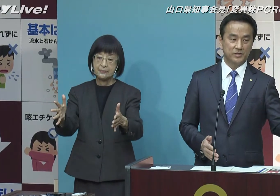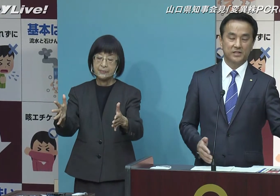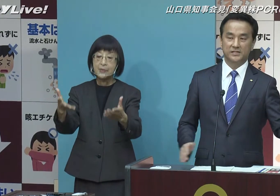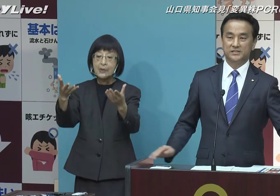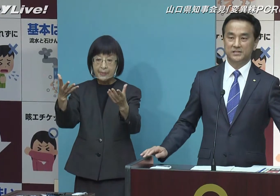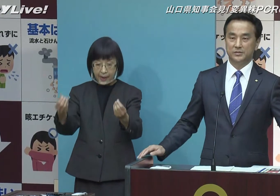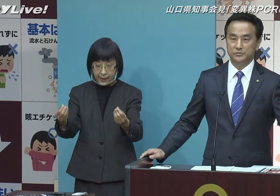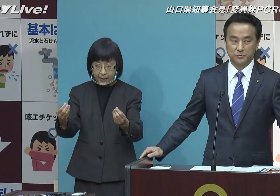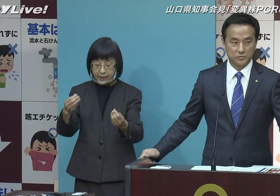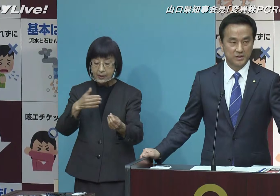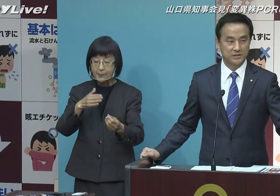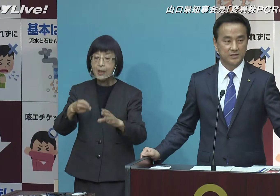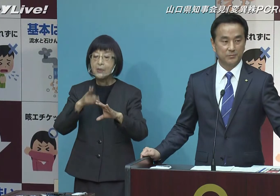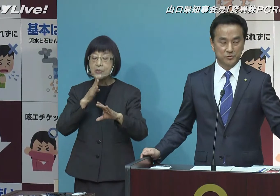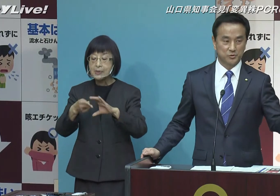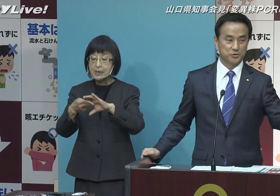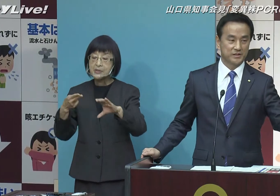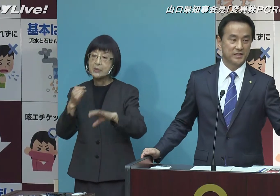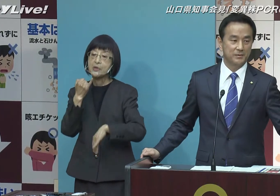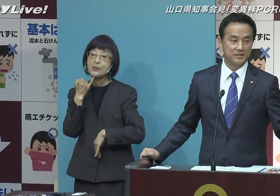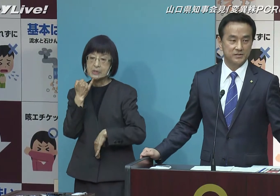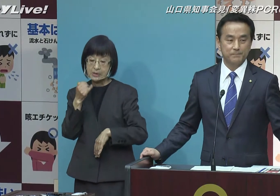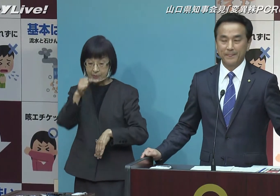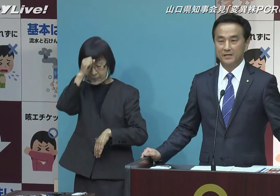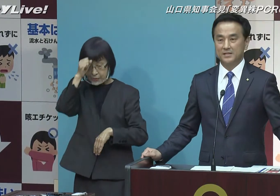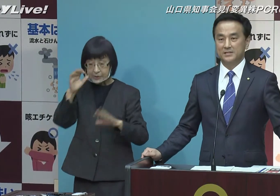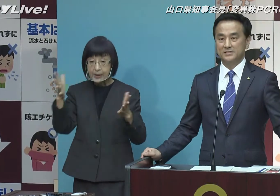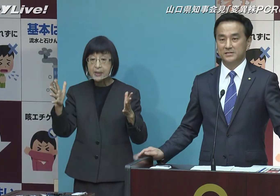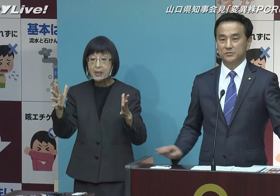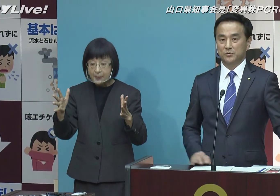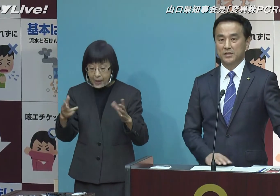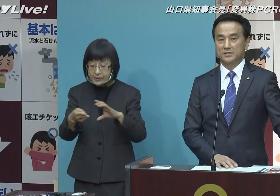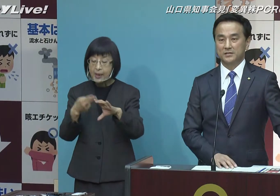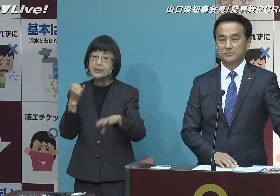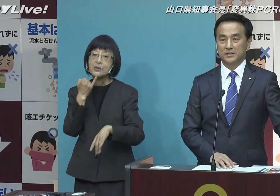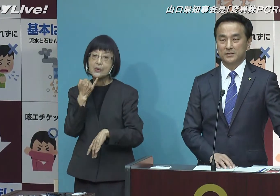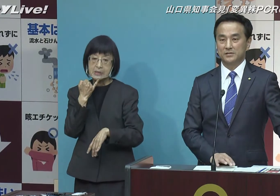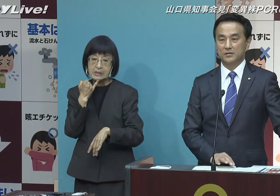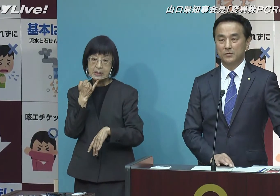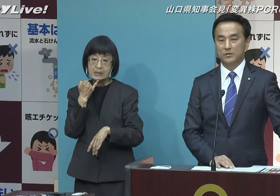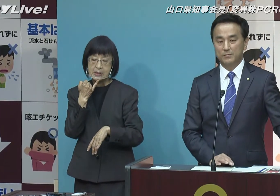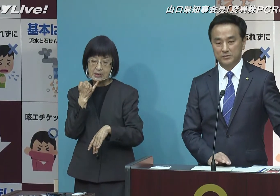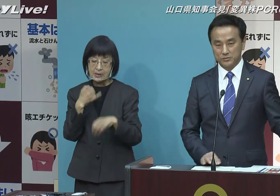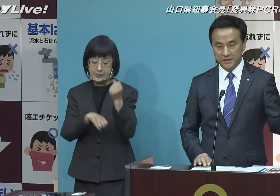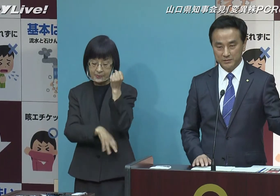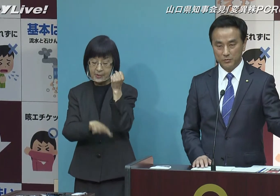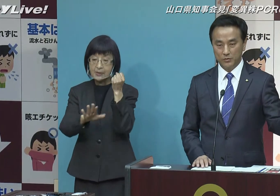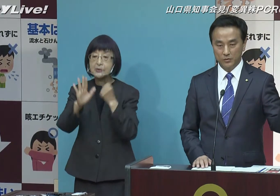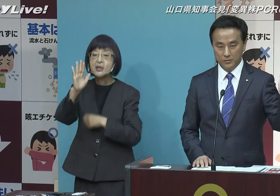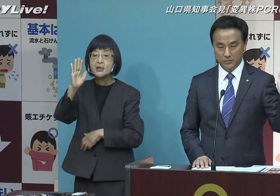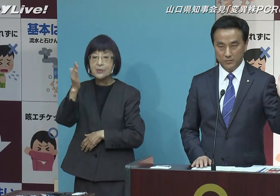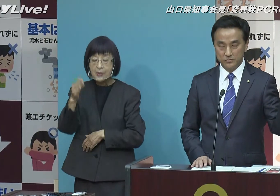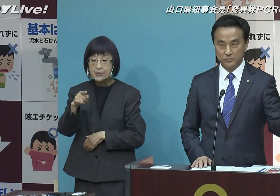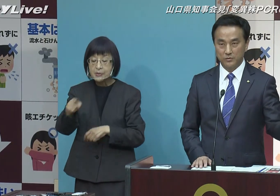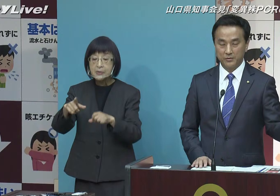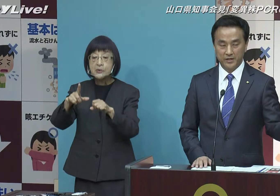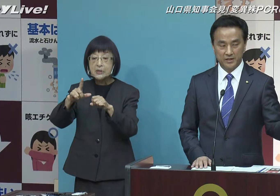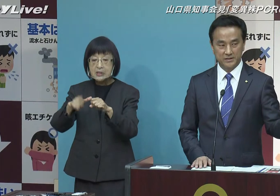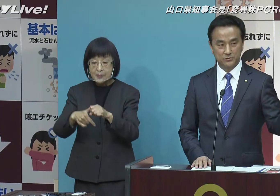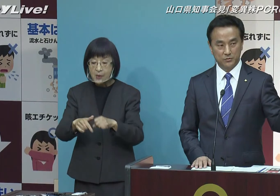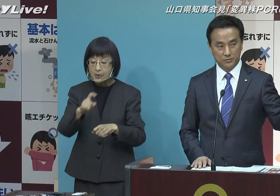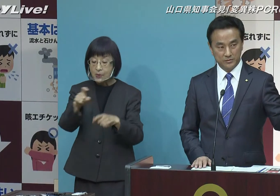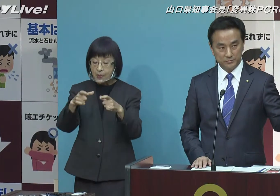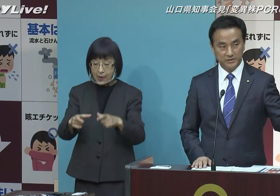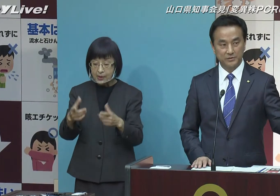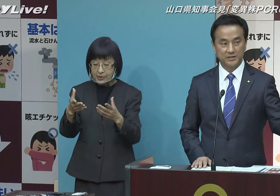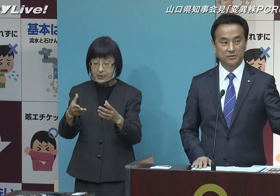ですね、基本的には退院していいということになって、もちろん症状がなければですね、退院していいということになっているわけですけれども、まあ、その際にもその10日を経過